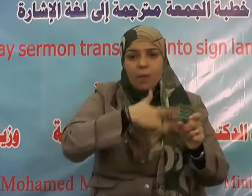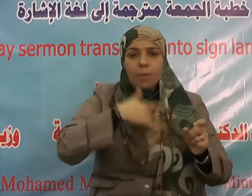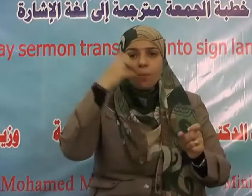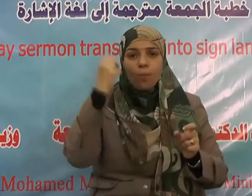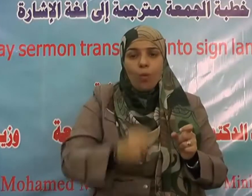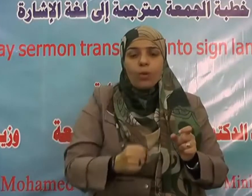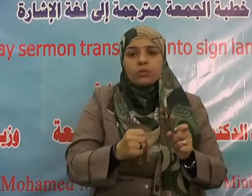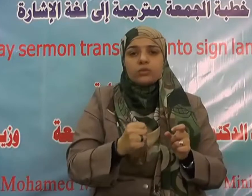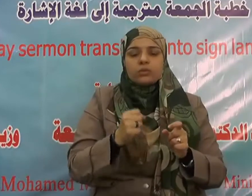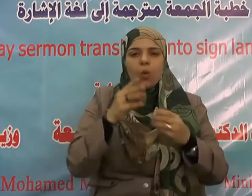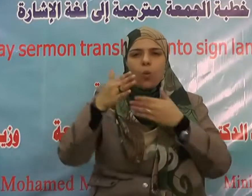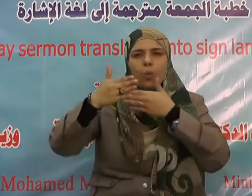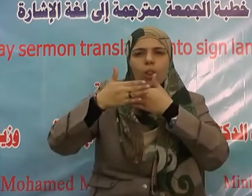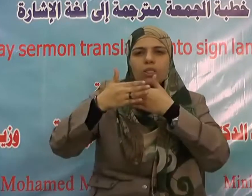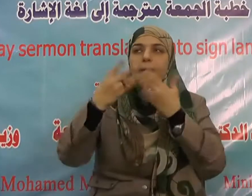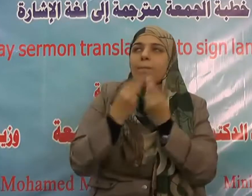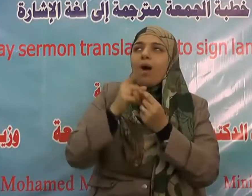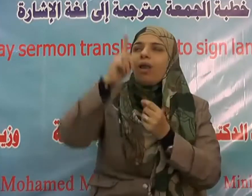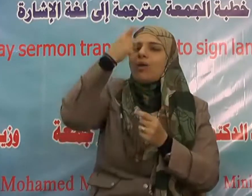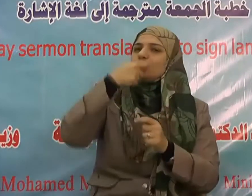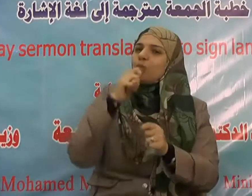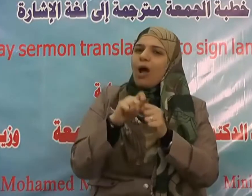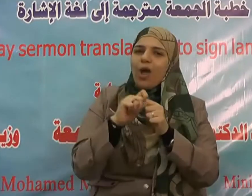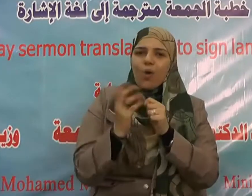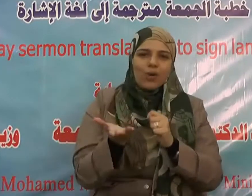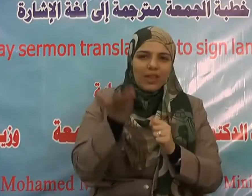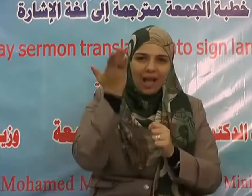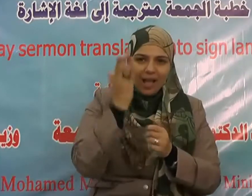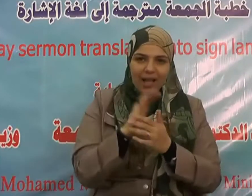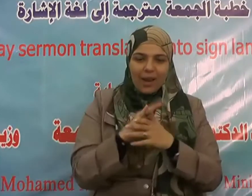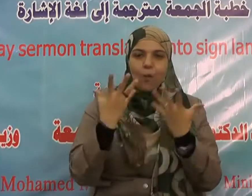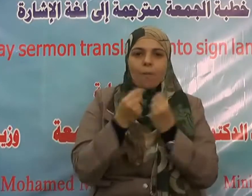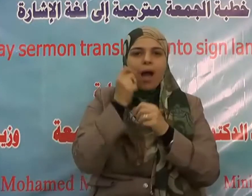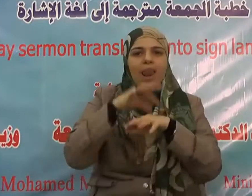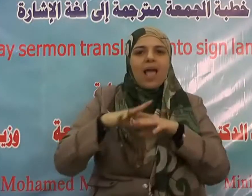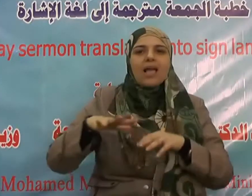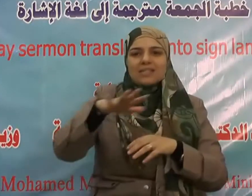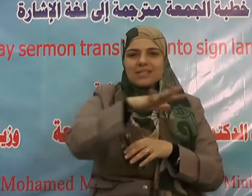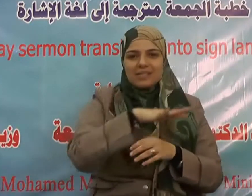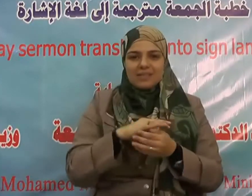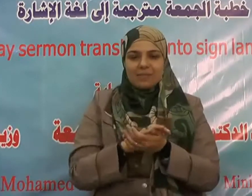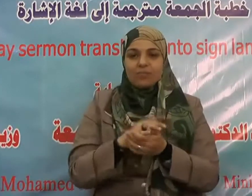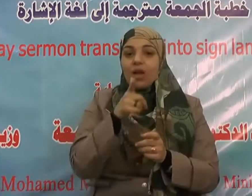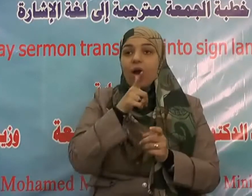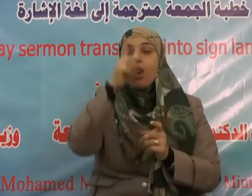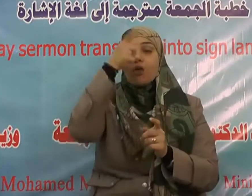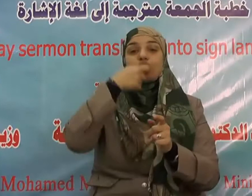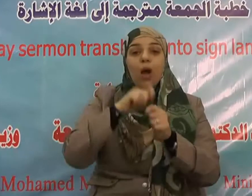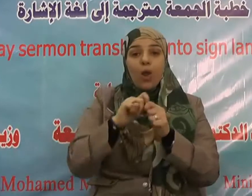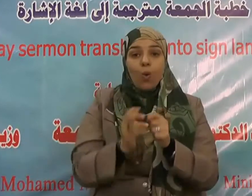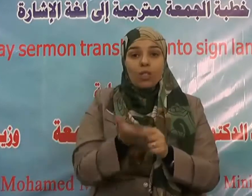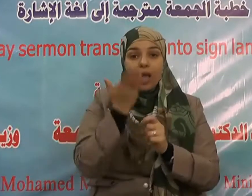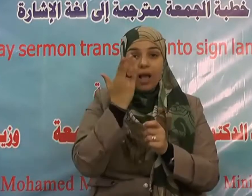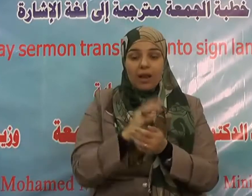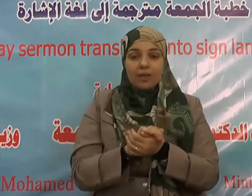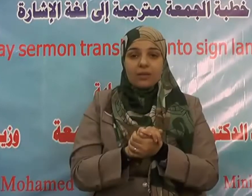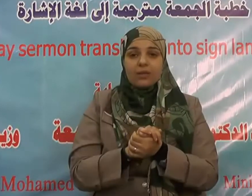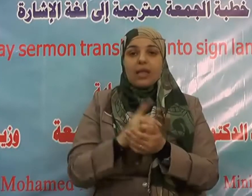يقول نبينا صلى الله عليه وسلم إذا أحب الله العبد